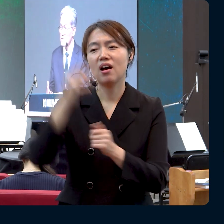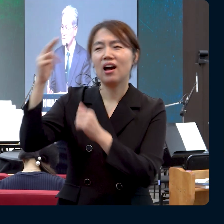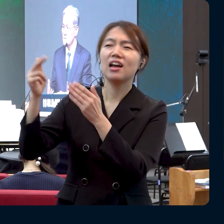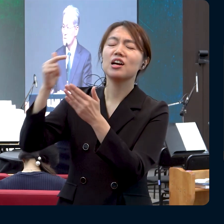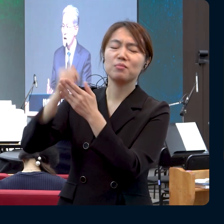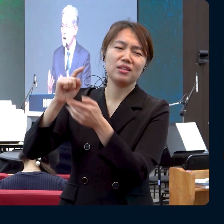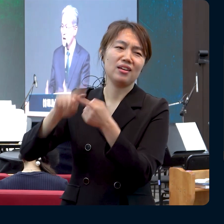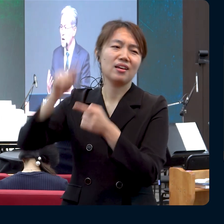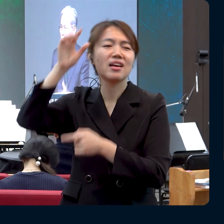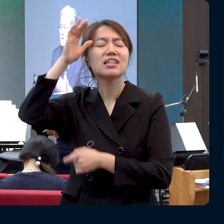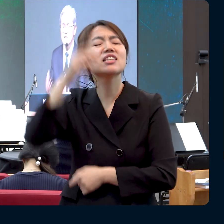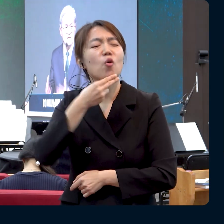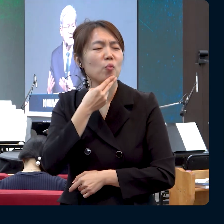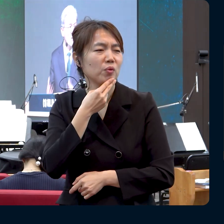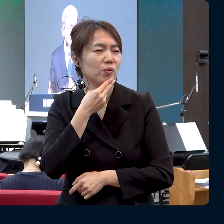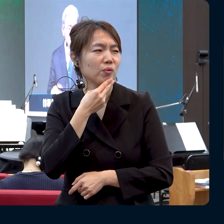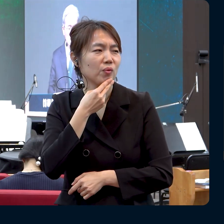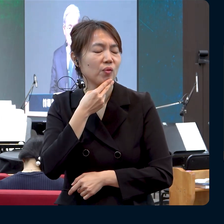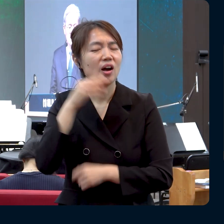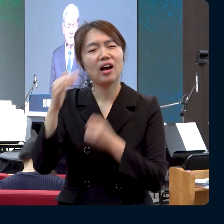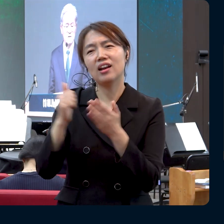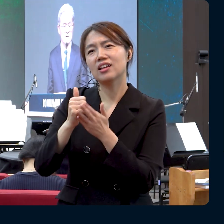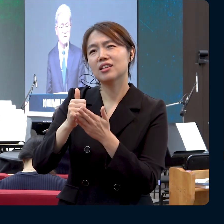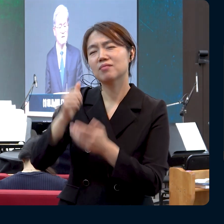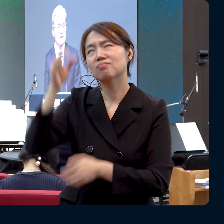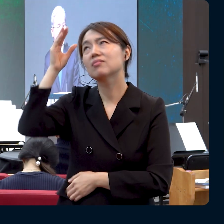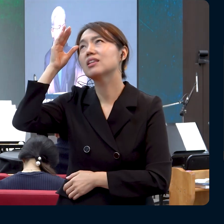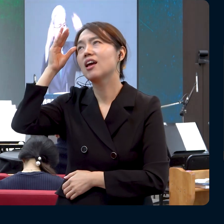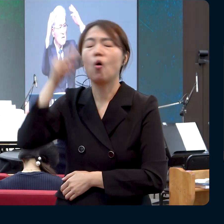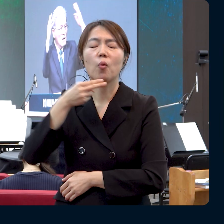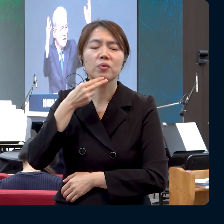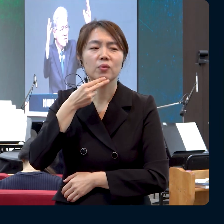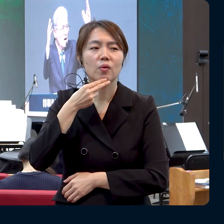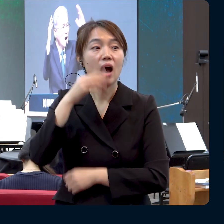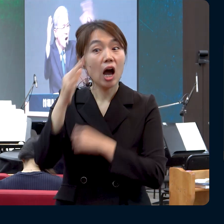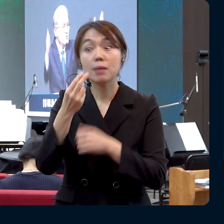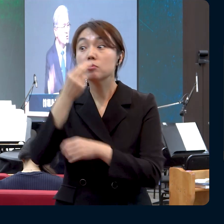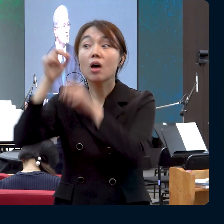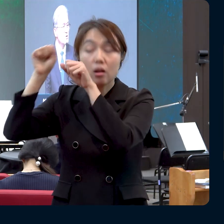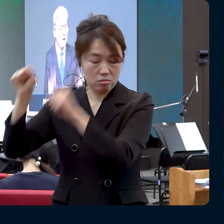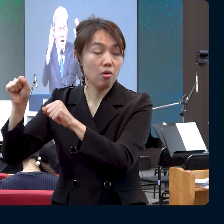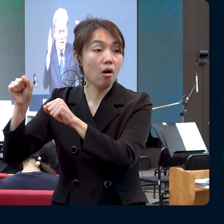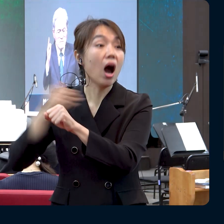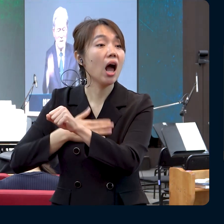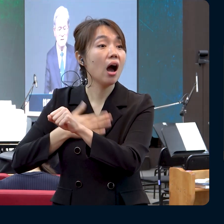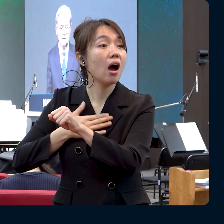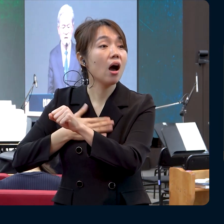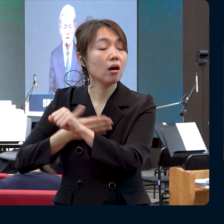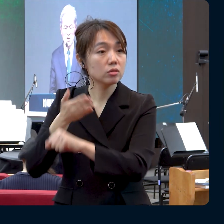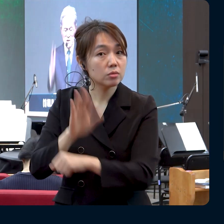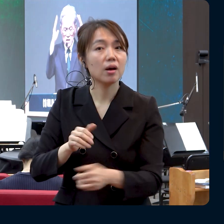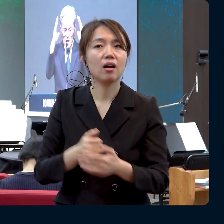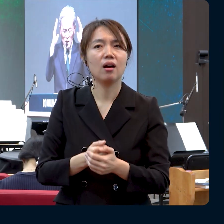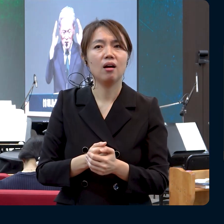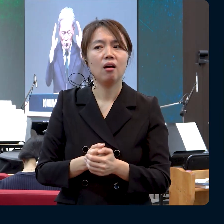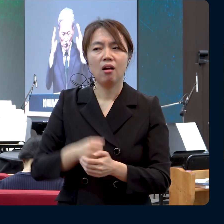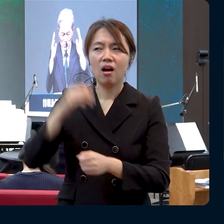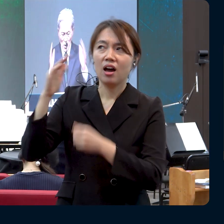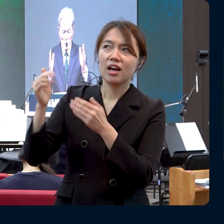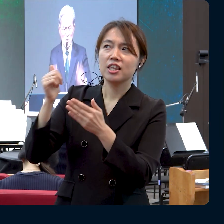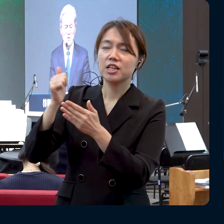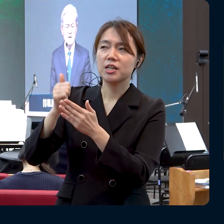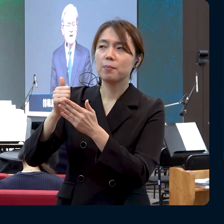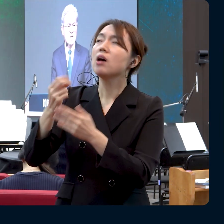드리는데 하나님에 대한 기대가 없는 거예요. 하나님이 살아계시다 알고는 있어요. 하지만 실제 살아계신